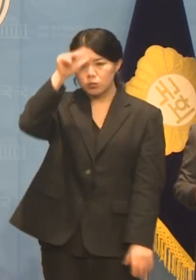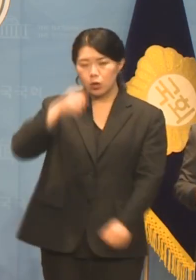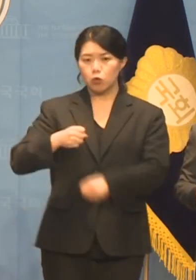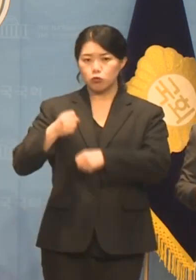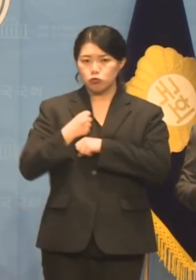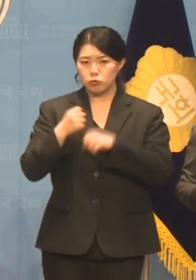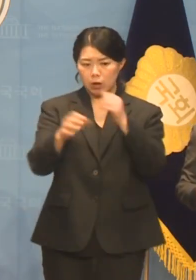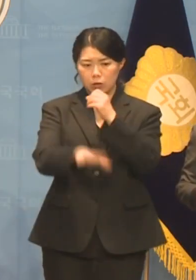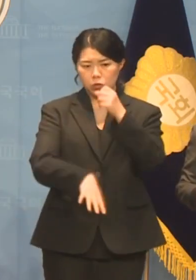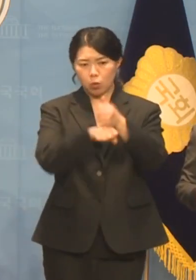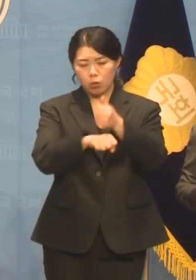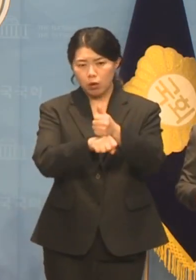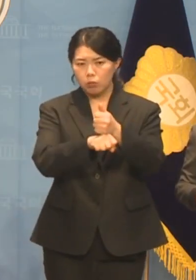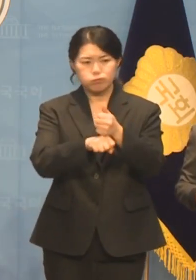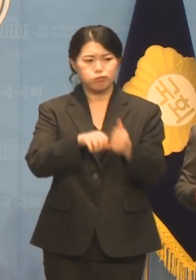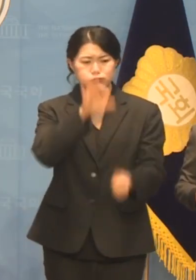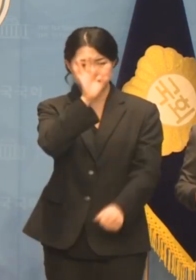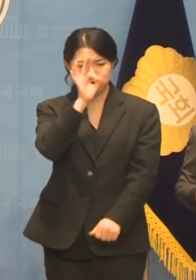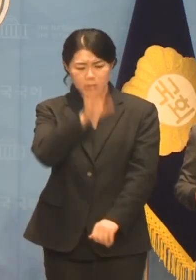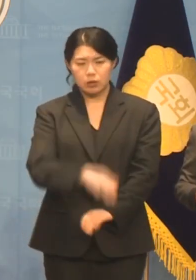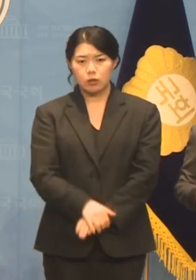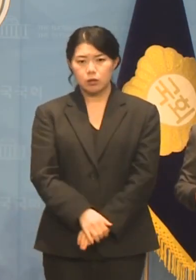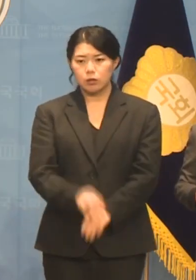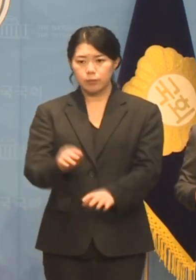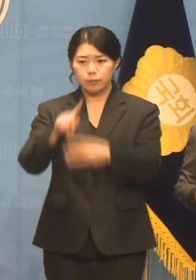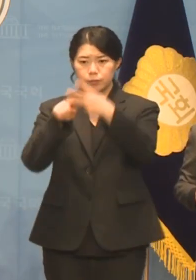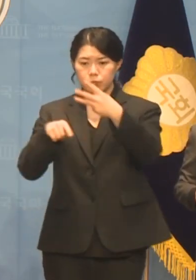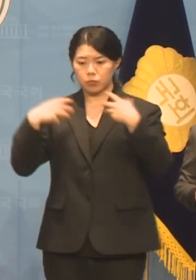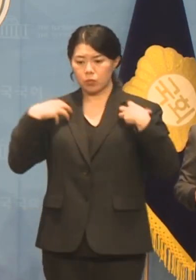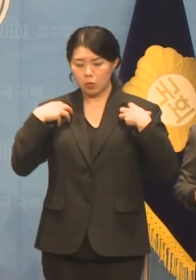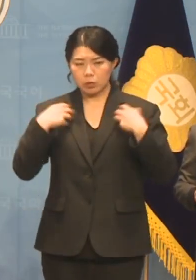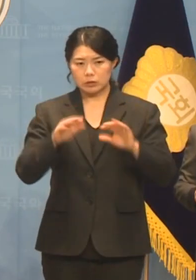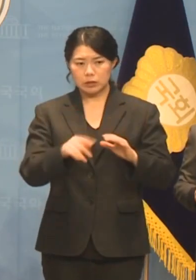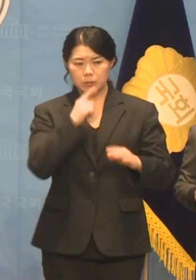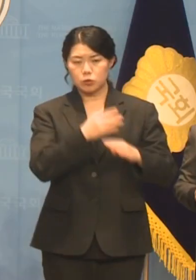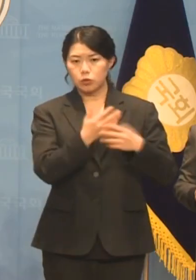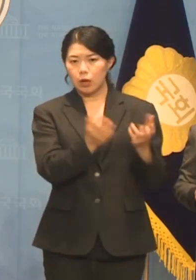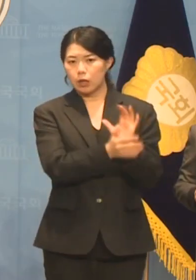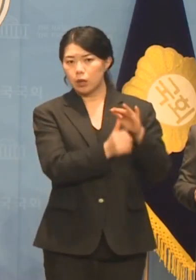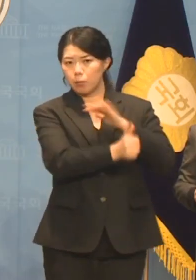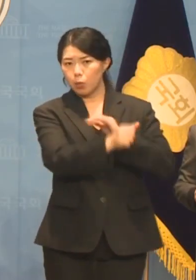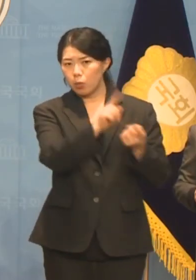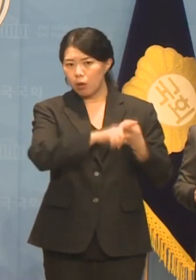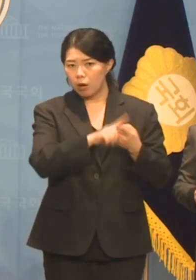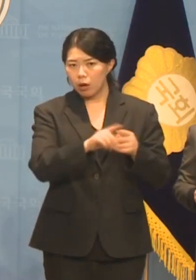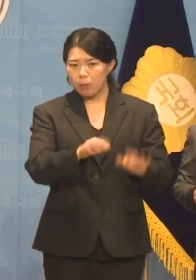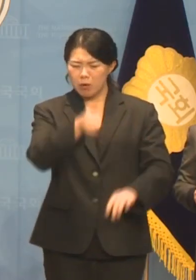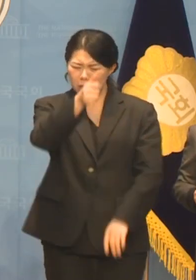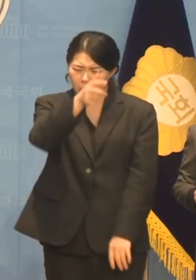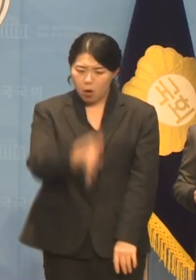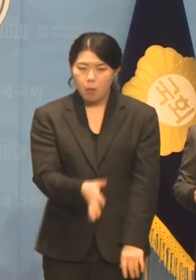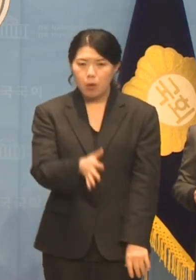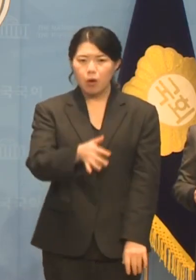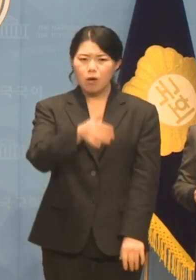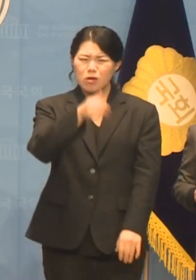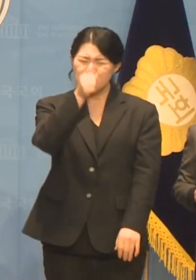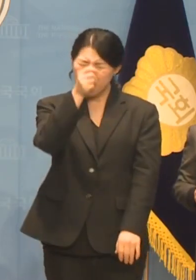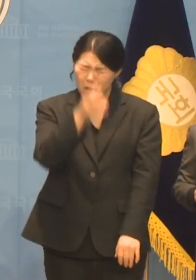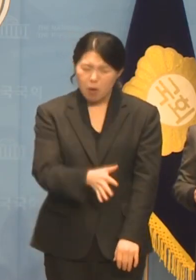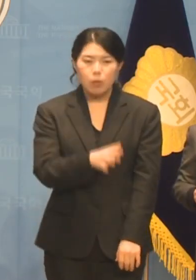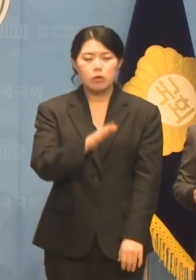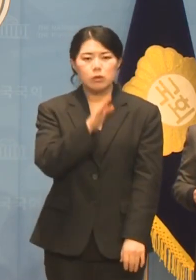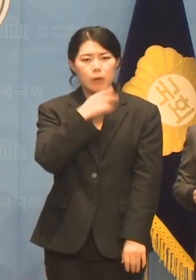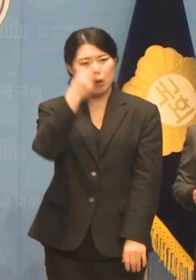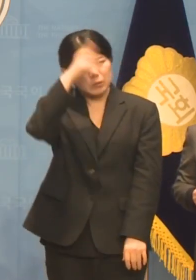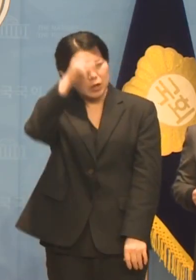군대를 통제할 위치에 서 있지 않습니다. 오히려 윤석열 정부가 민주당 대표를 대상으로 수차례, 수백 차례